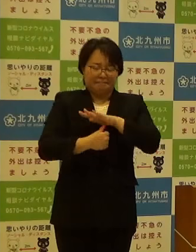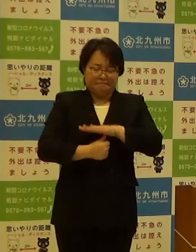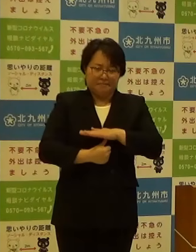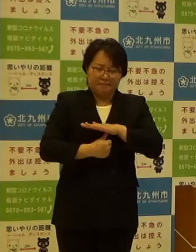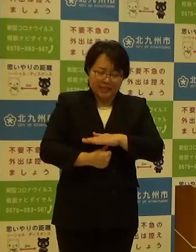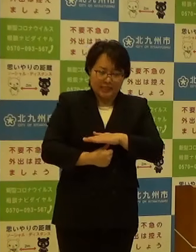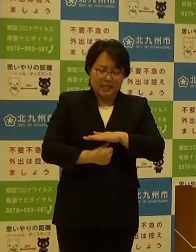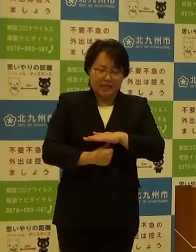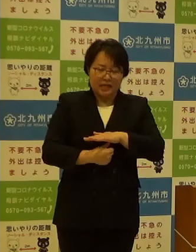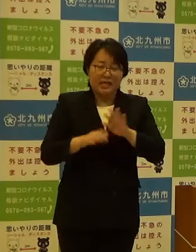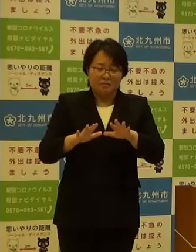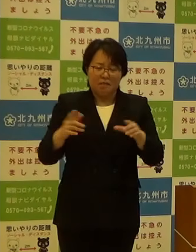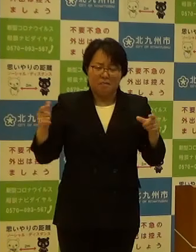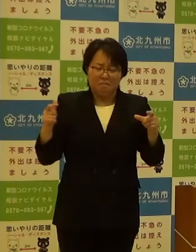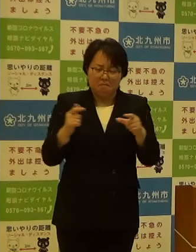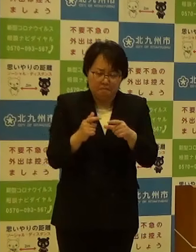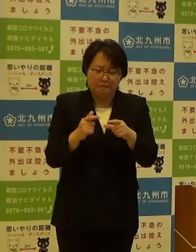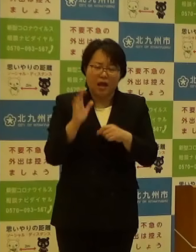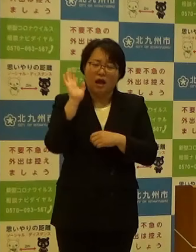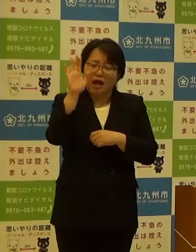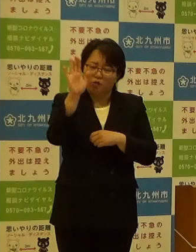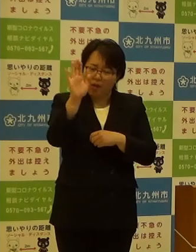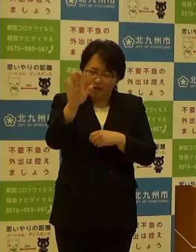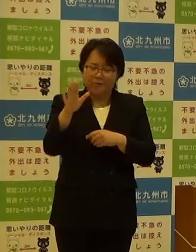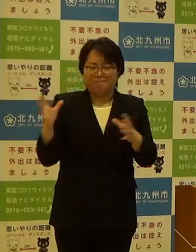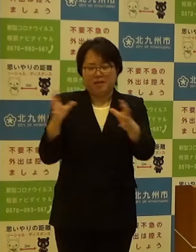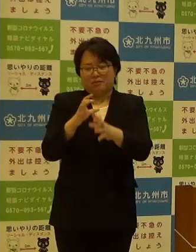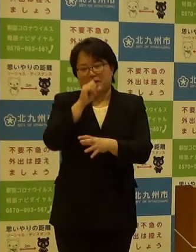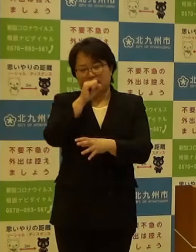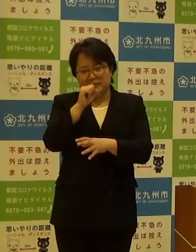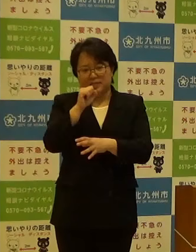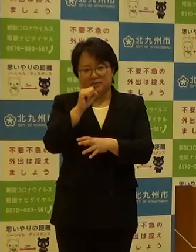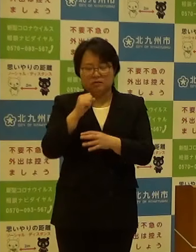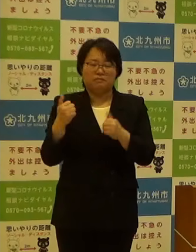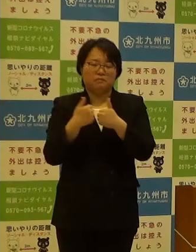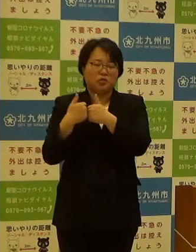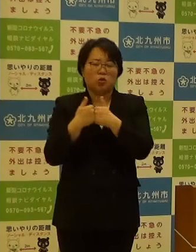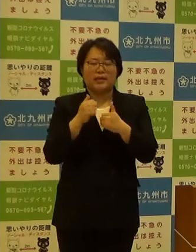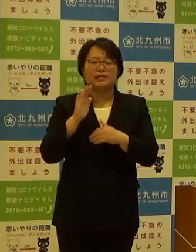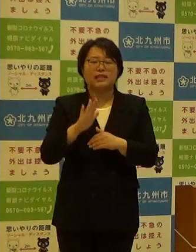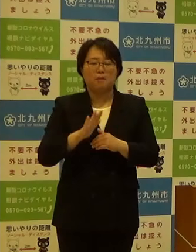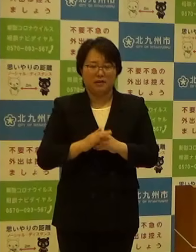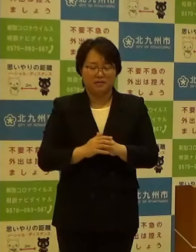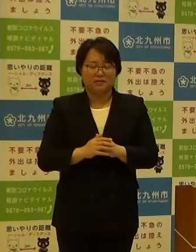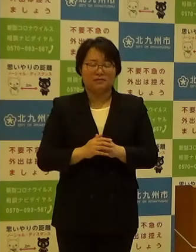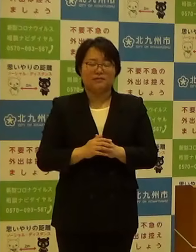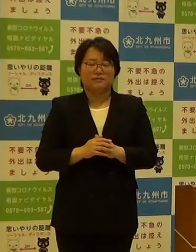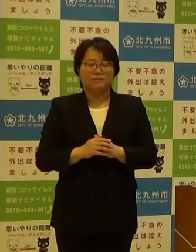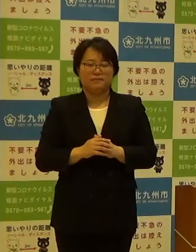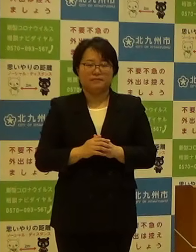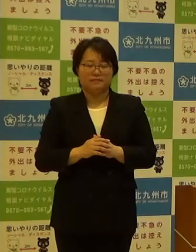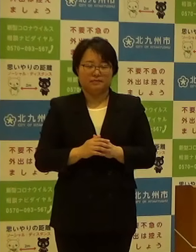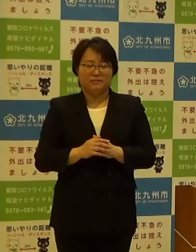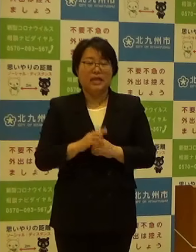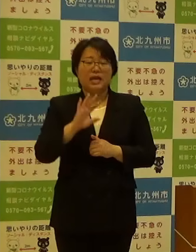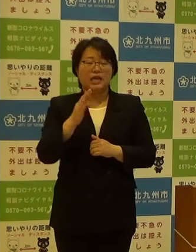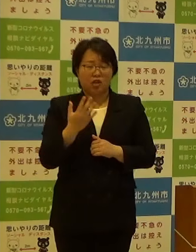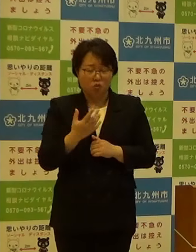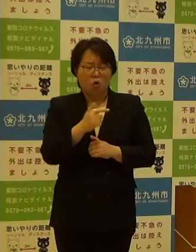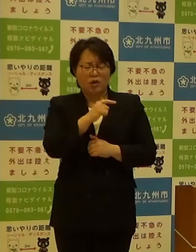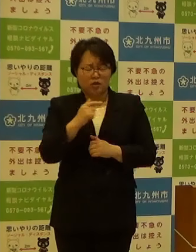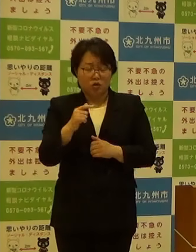収束してから盛大にやろうということであります。ただいろんな課題が突